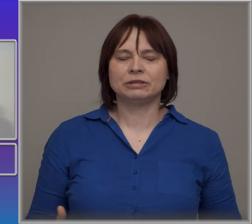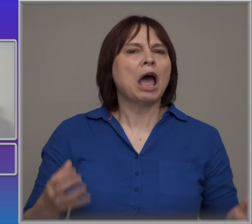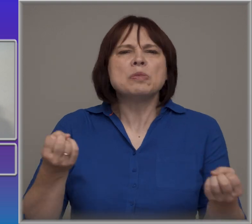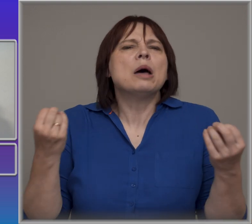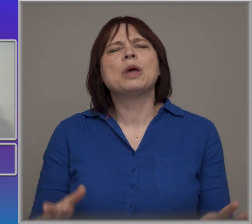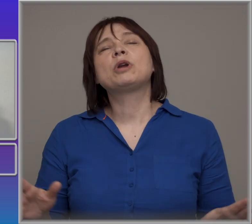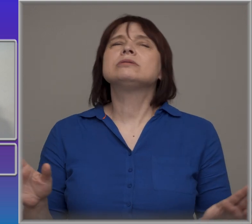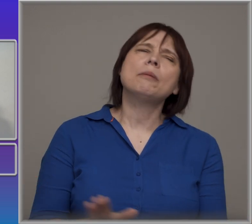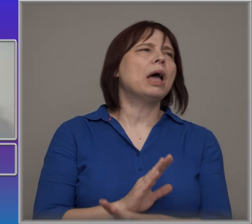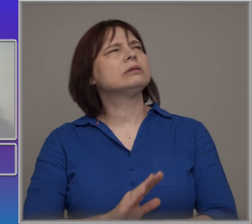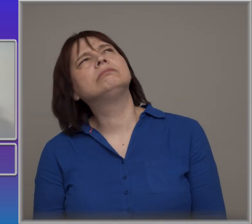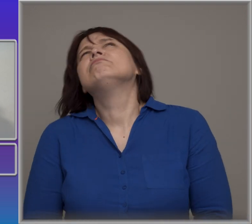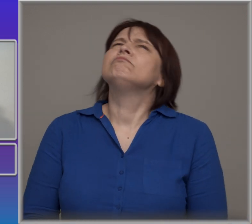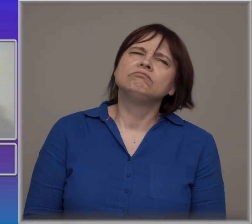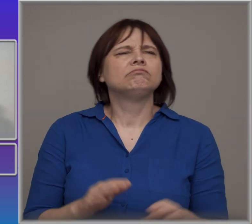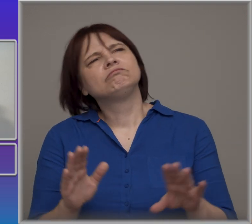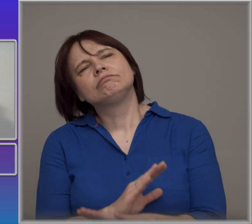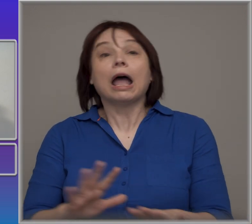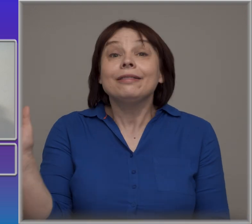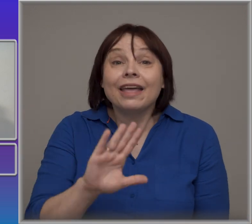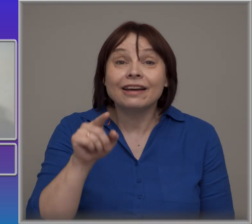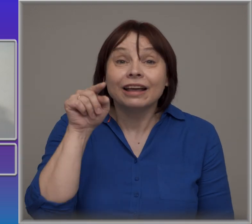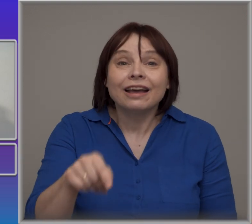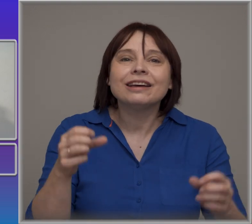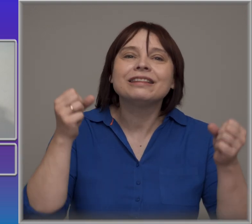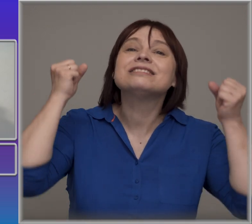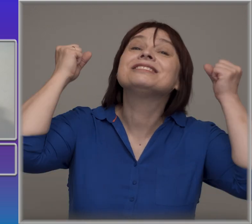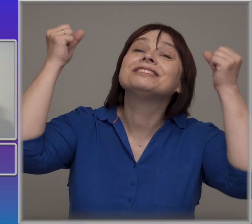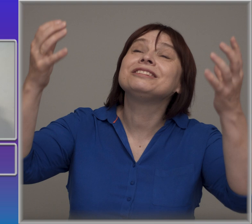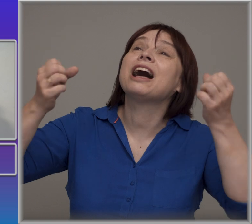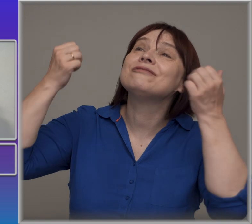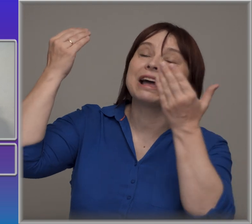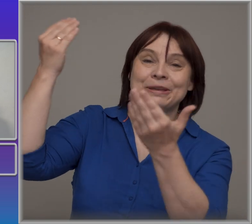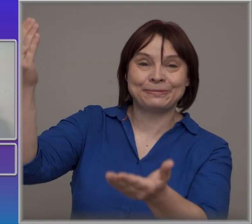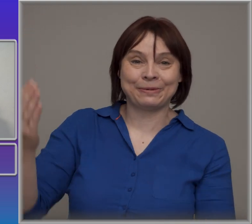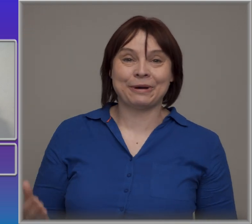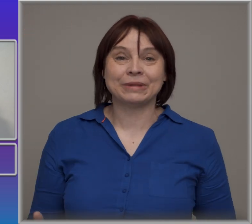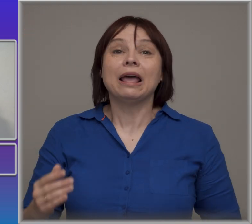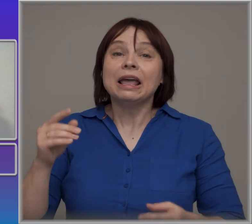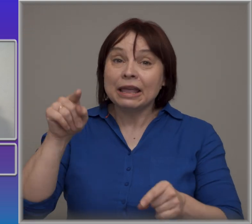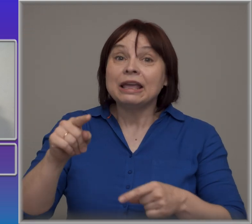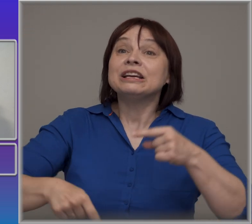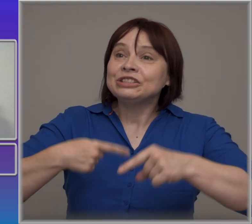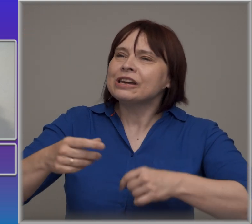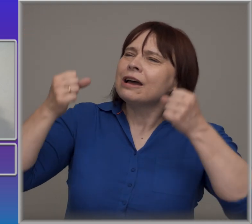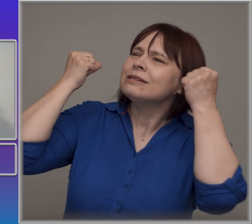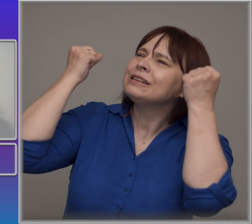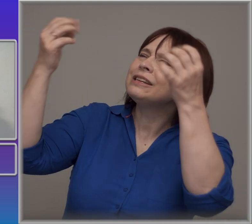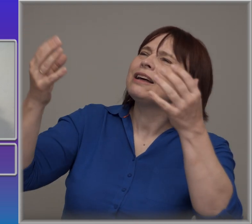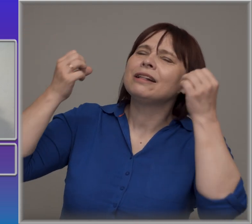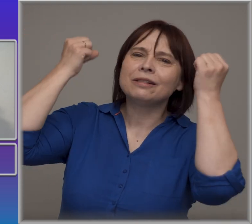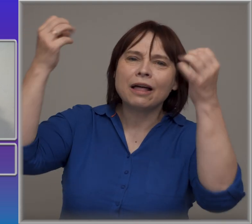какие-то песни, мы славим Его. Через это, как сестра Ирина говорила, через это помазание просто разрушается